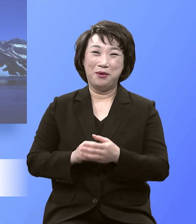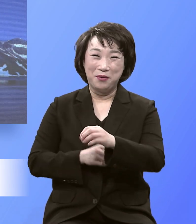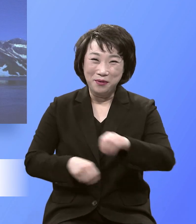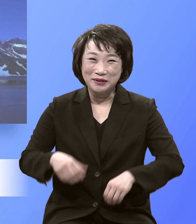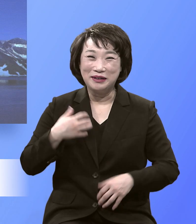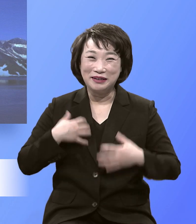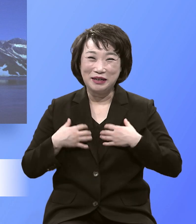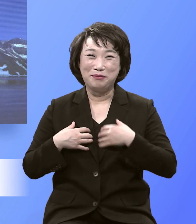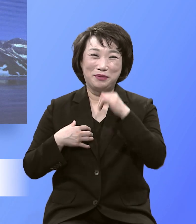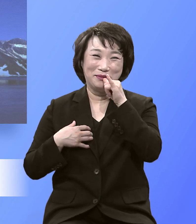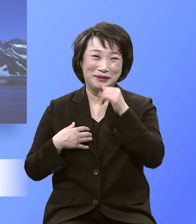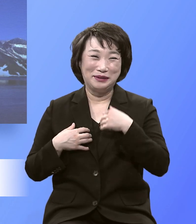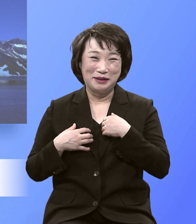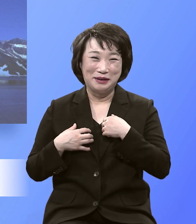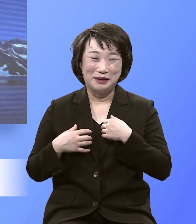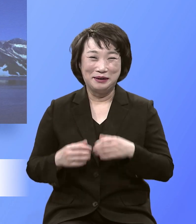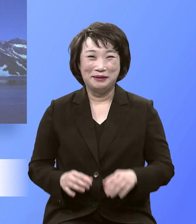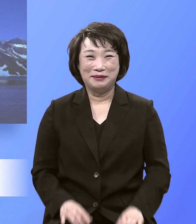넘쳐.